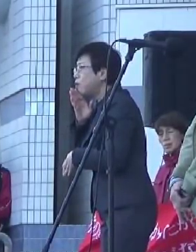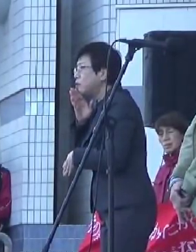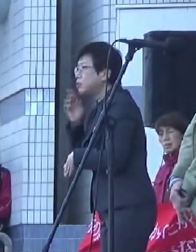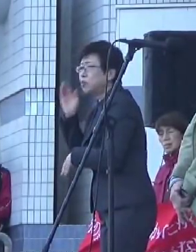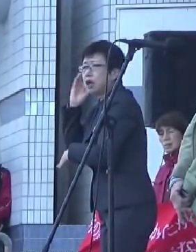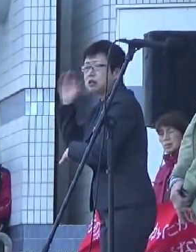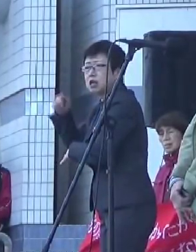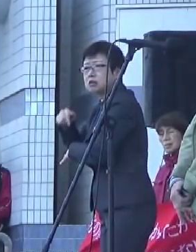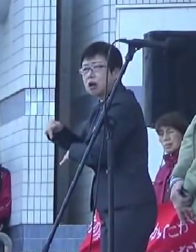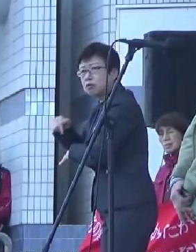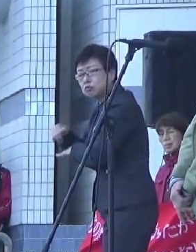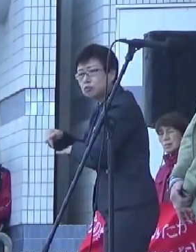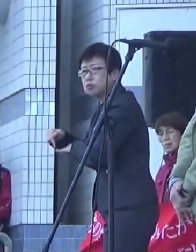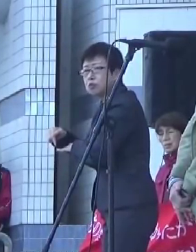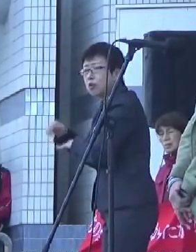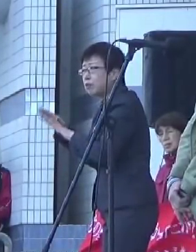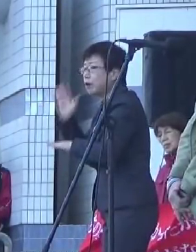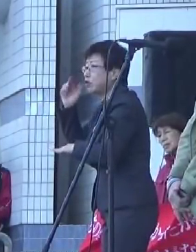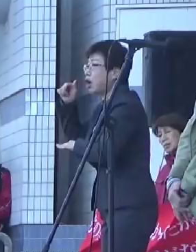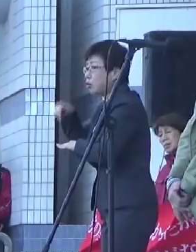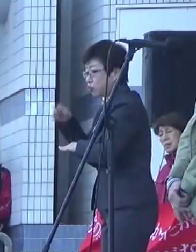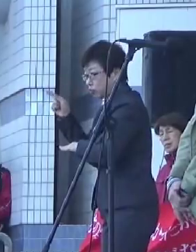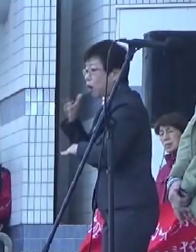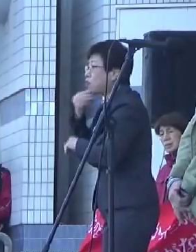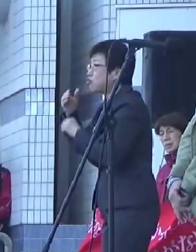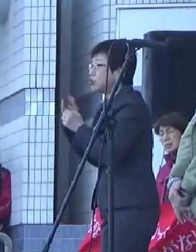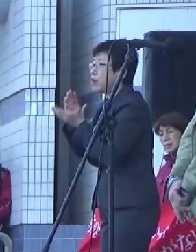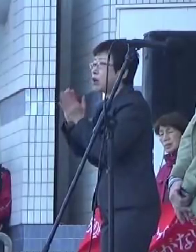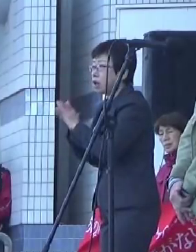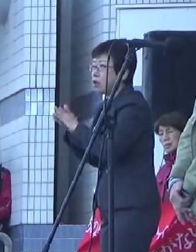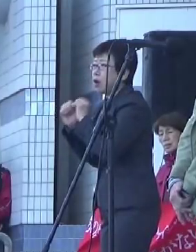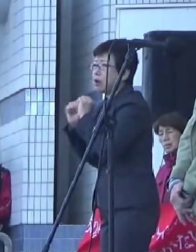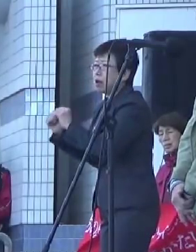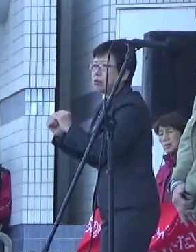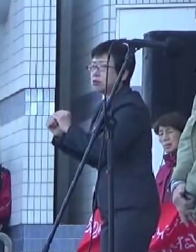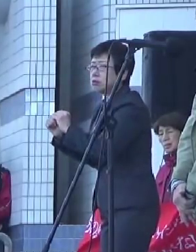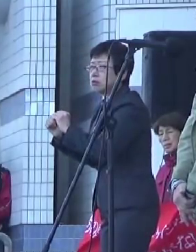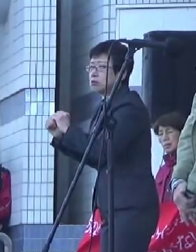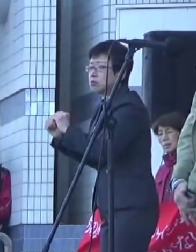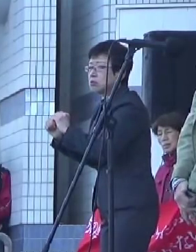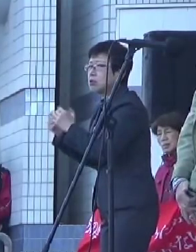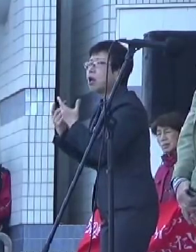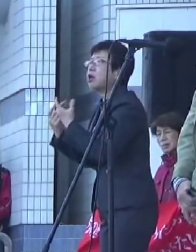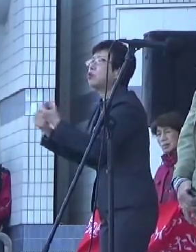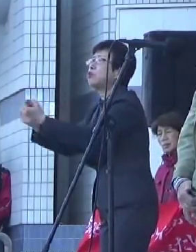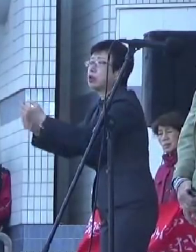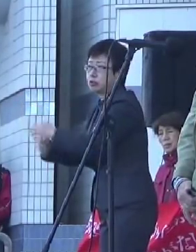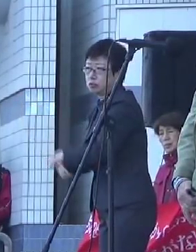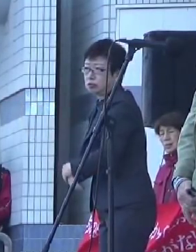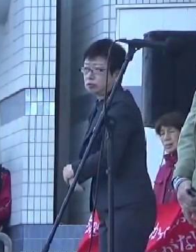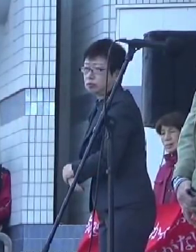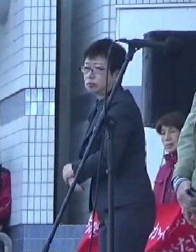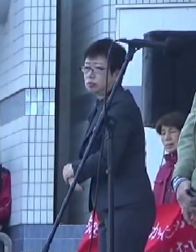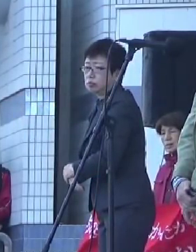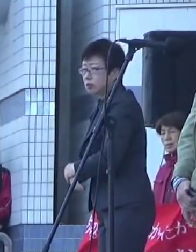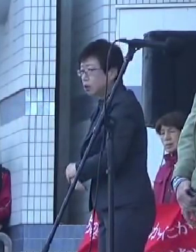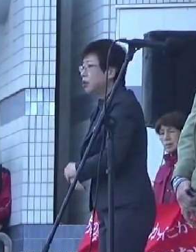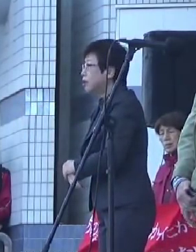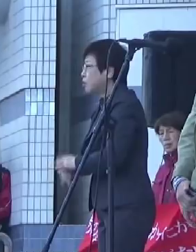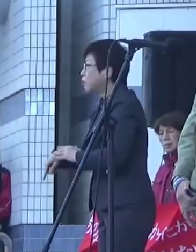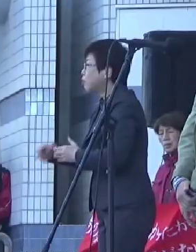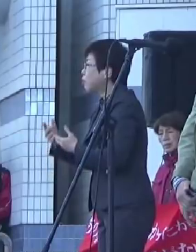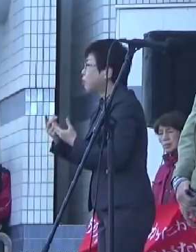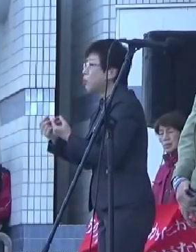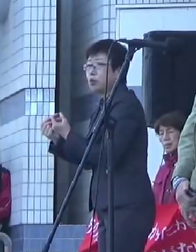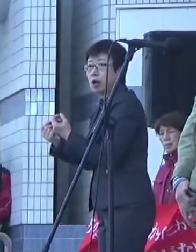をですね、今の政府、それから福島県はやっているのですね。で、この